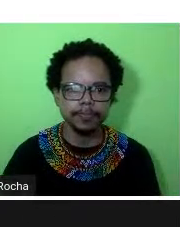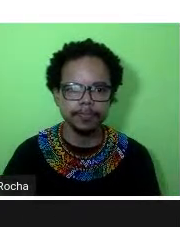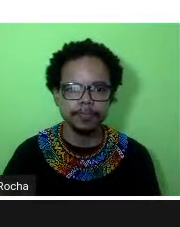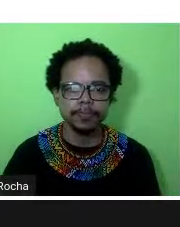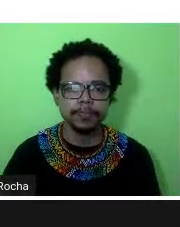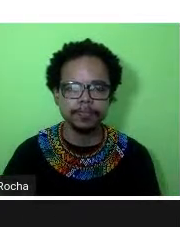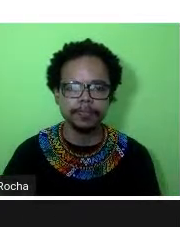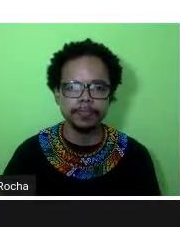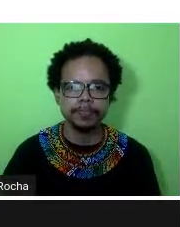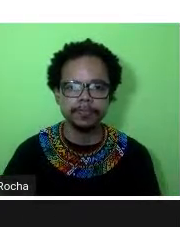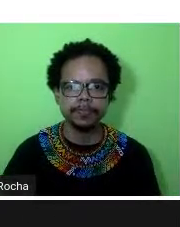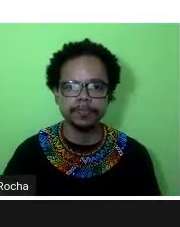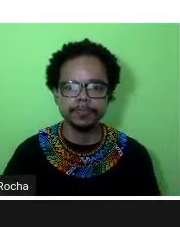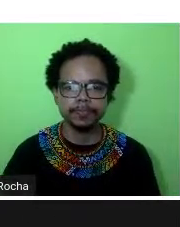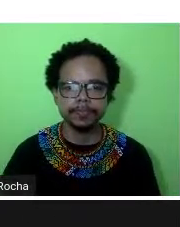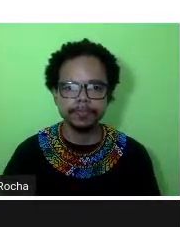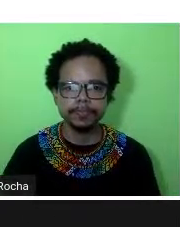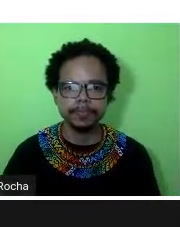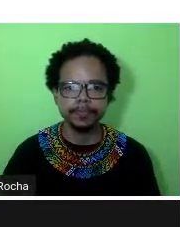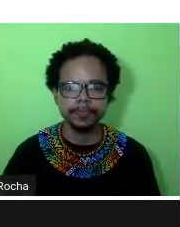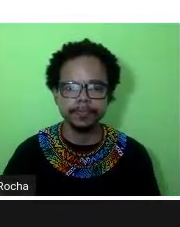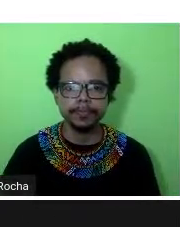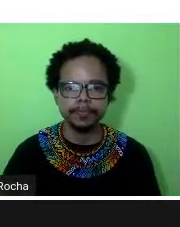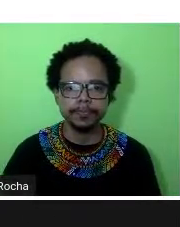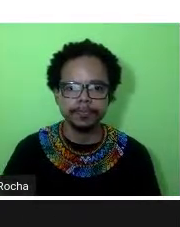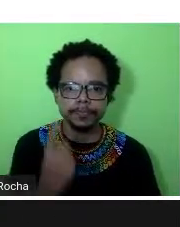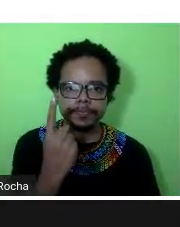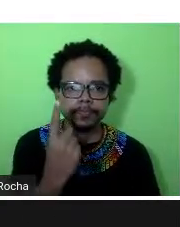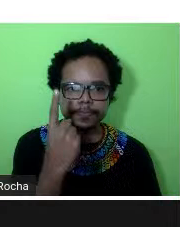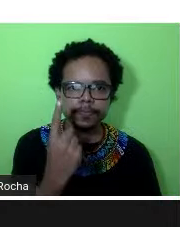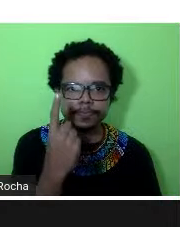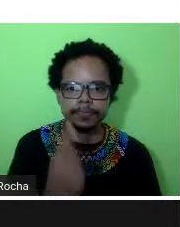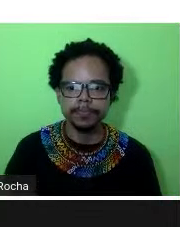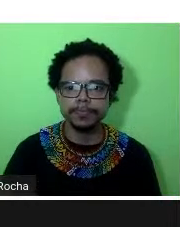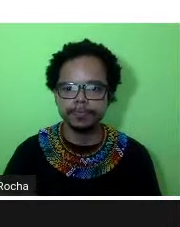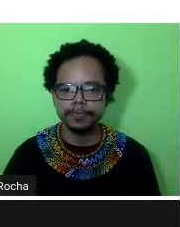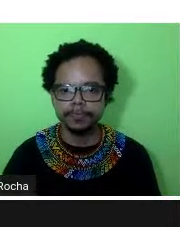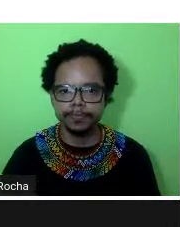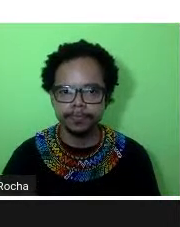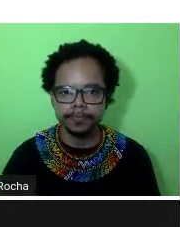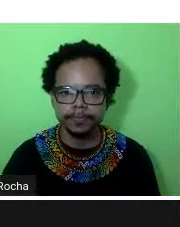é uma mensagem de cima por favor no Jardim interior